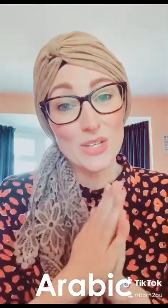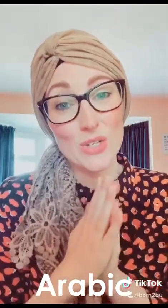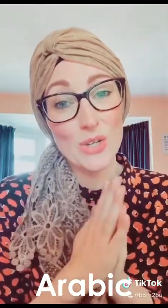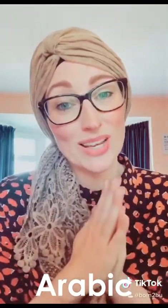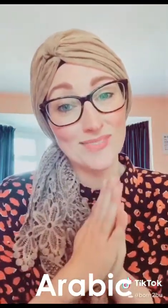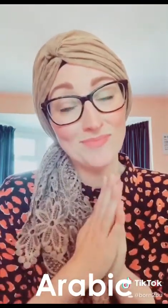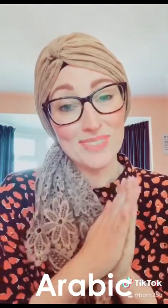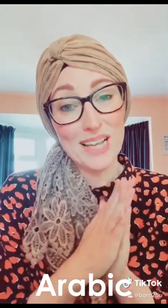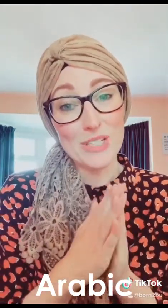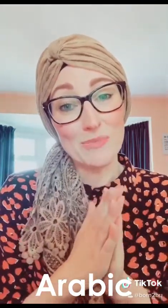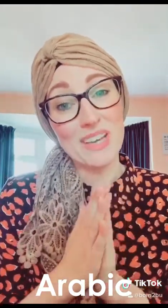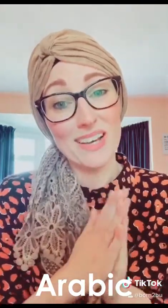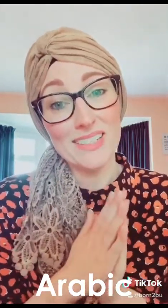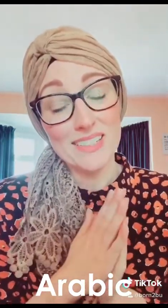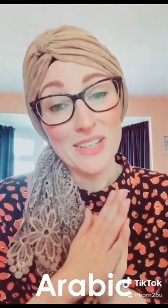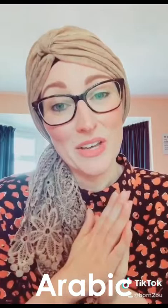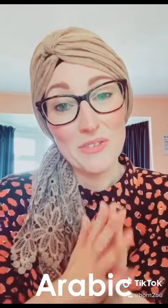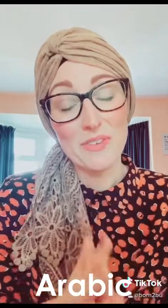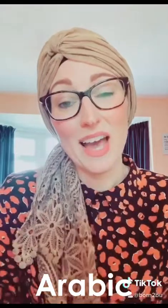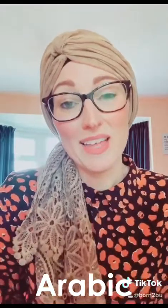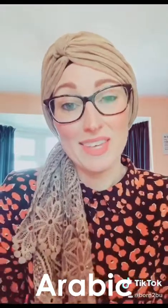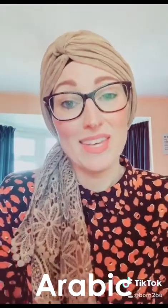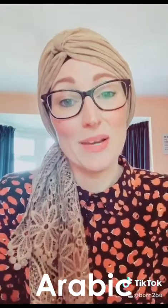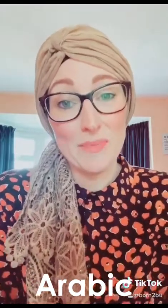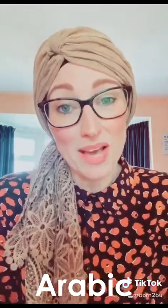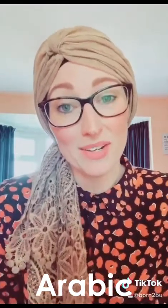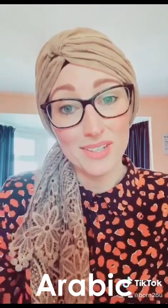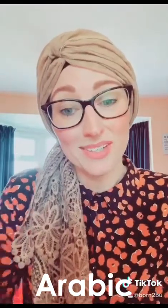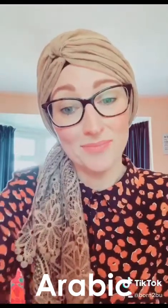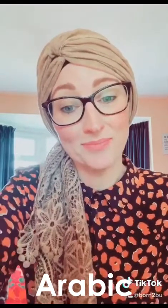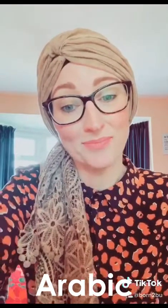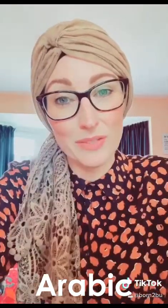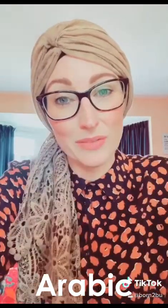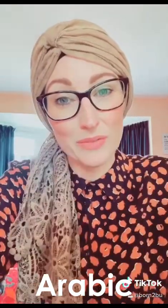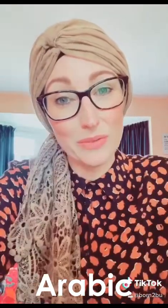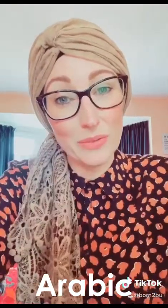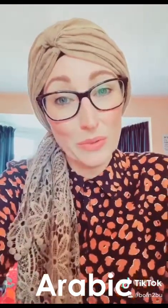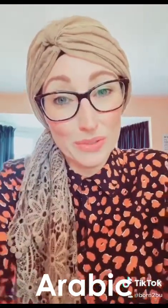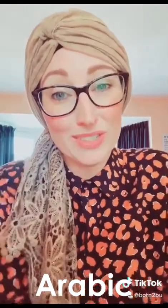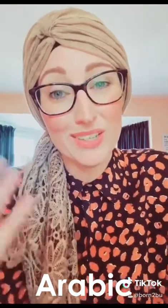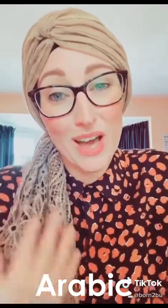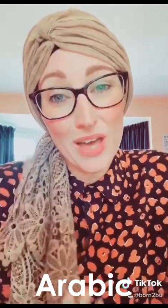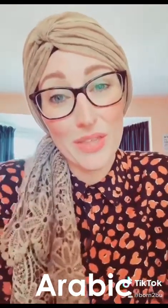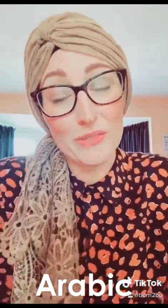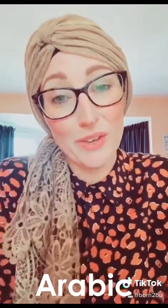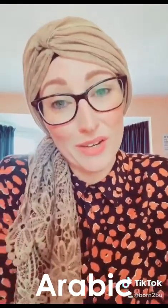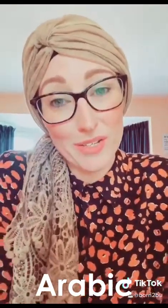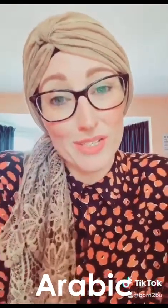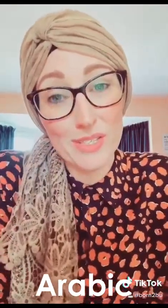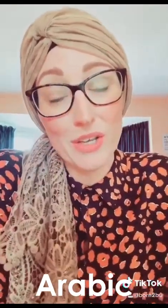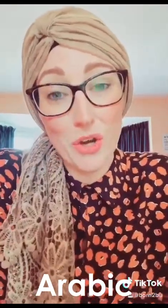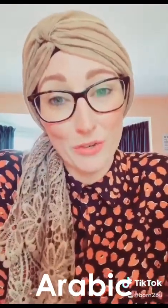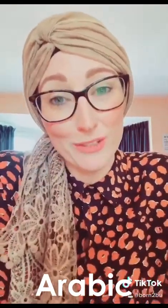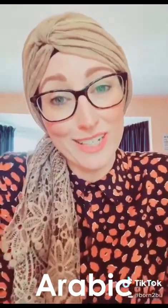شكرا للجميع في هذه المعركة ضد هذا الفيروس كوفيد